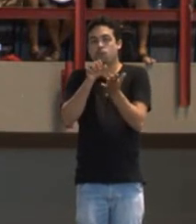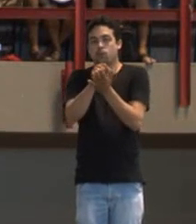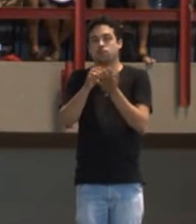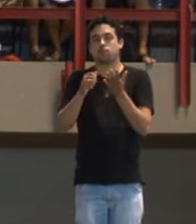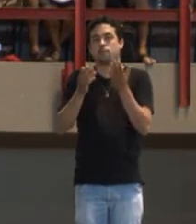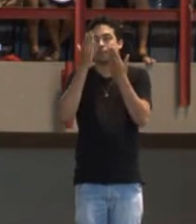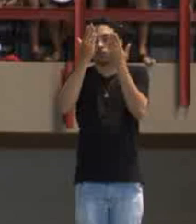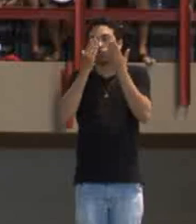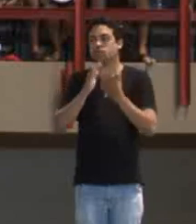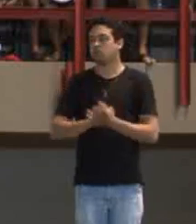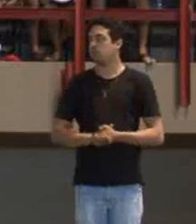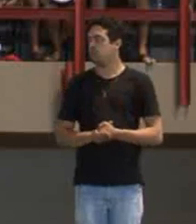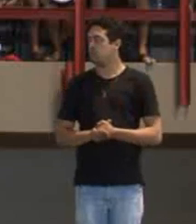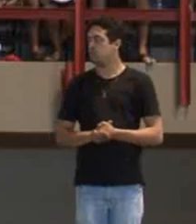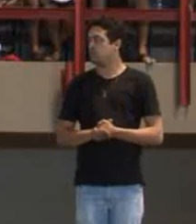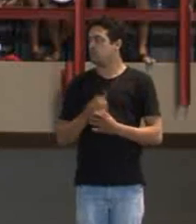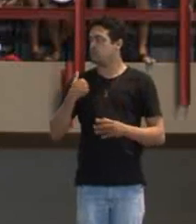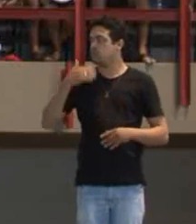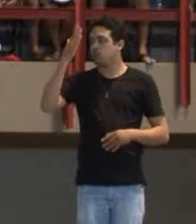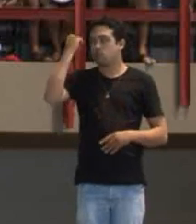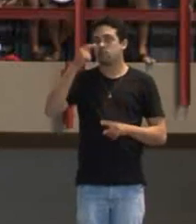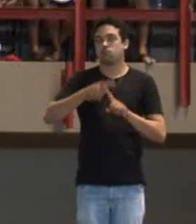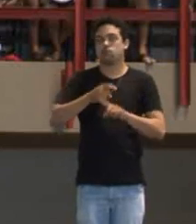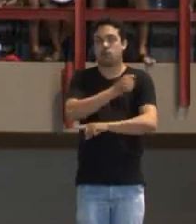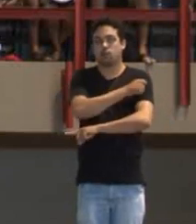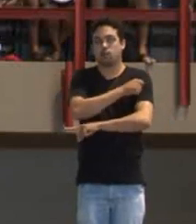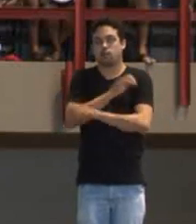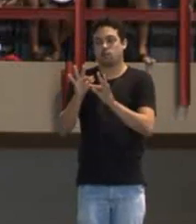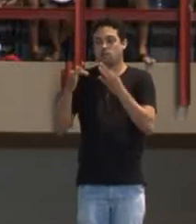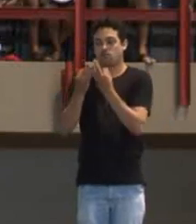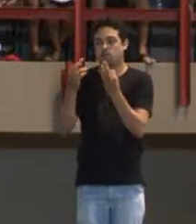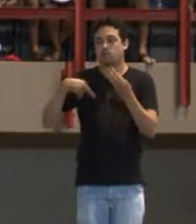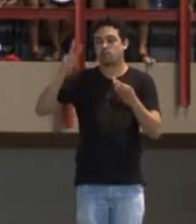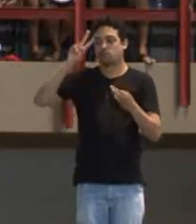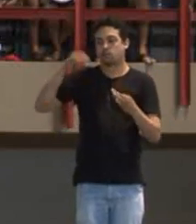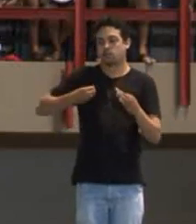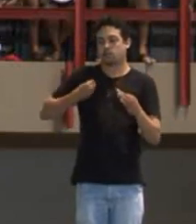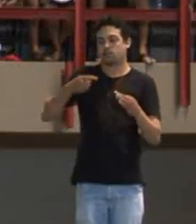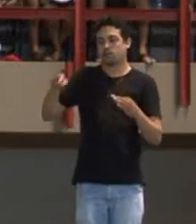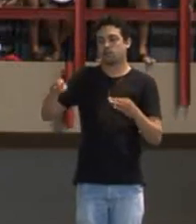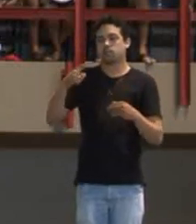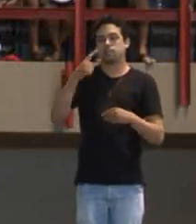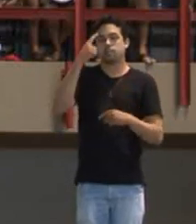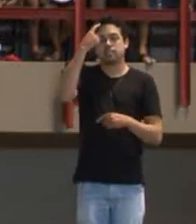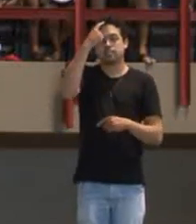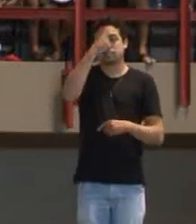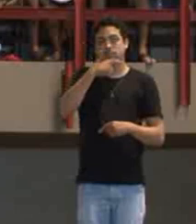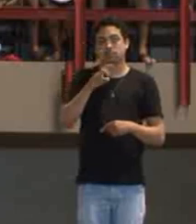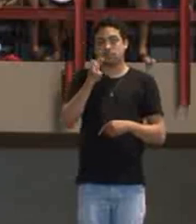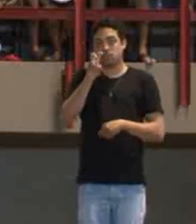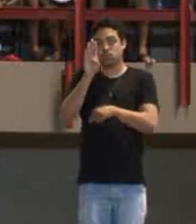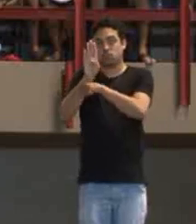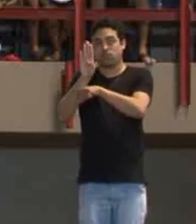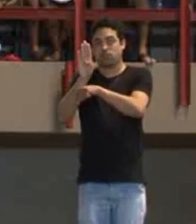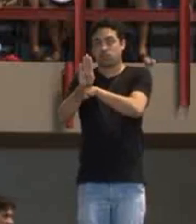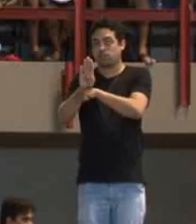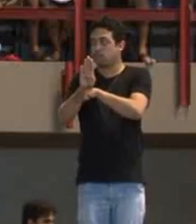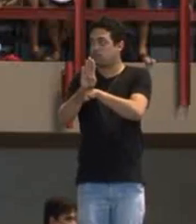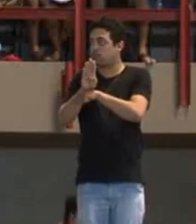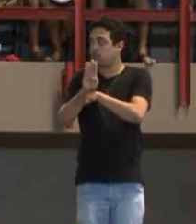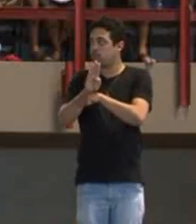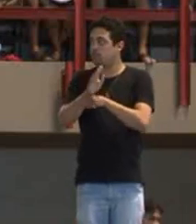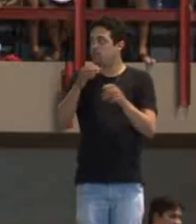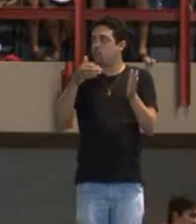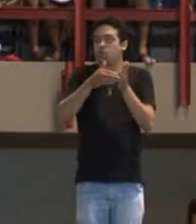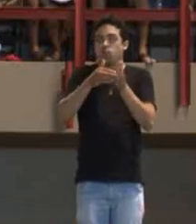psicologia. Eu sei disso porque era uma menina que era quase da família e eu acompanhei a história. 5 horas da tarde, chegou o último